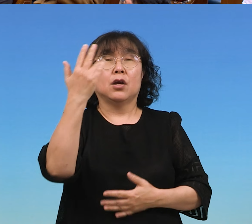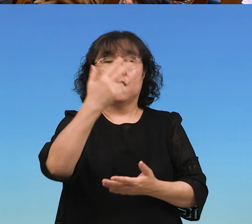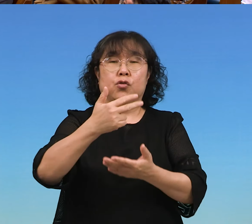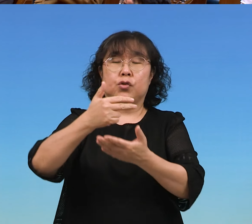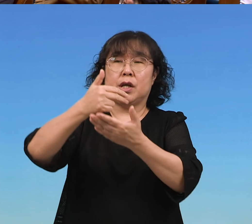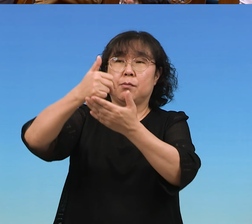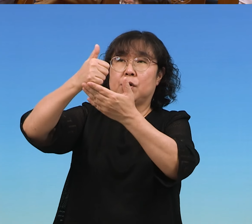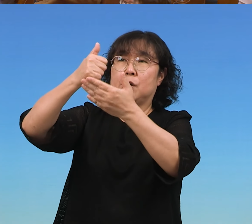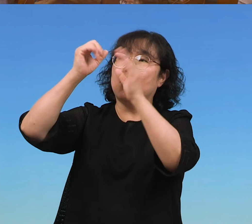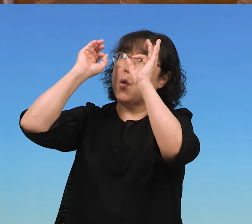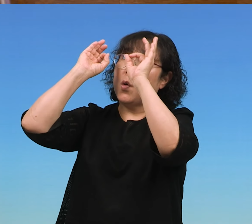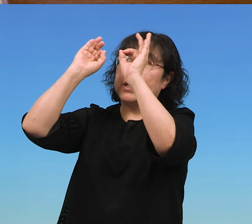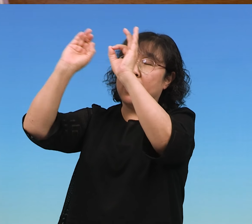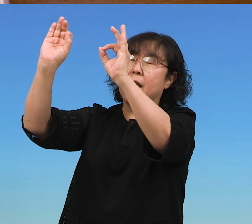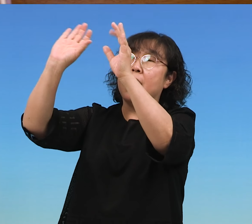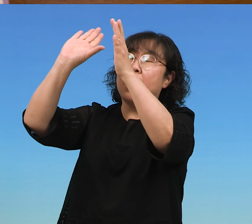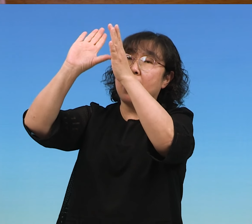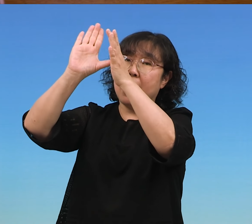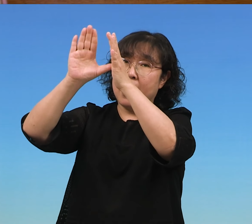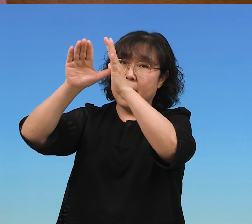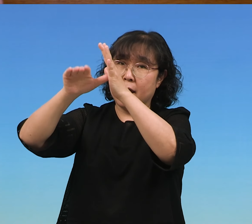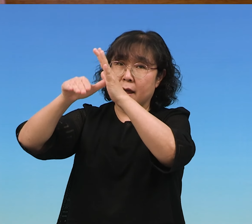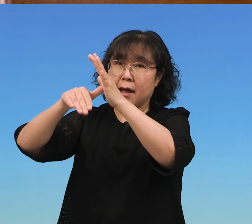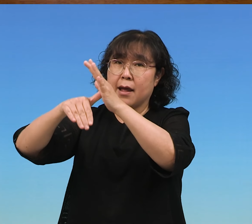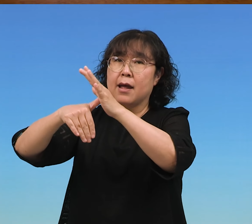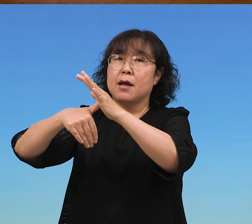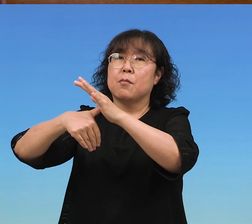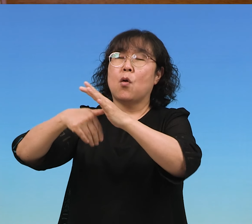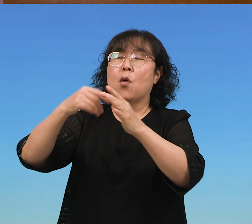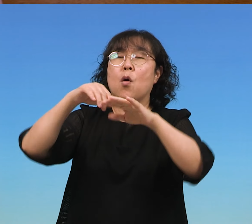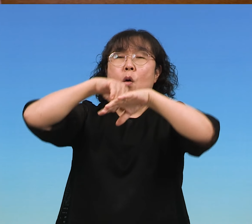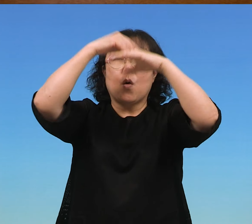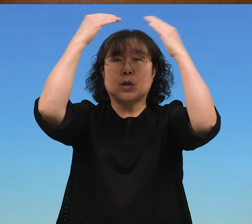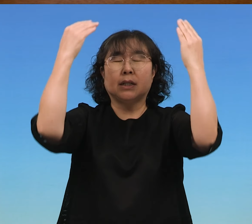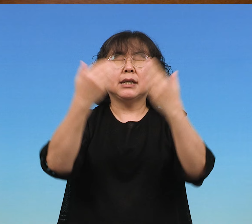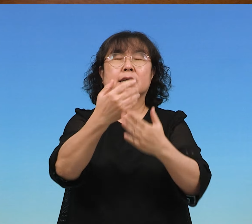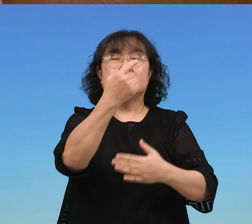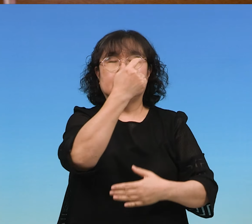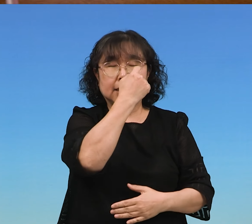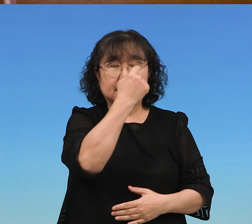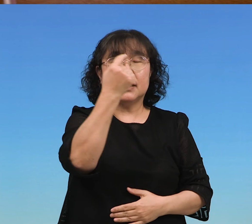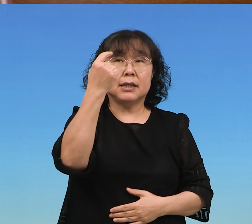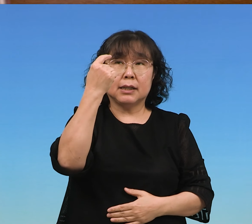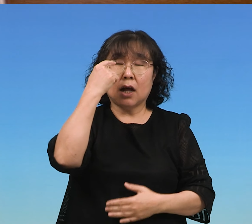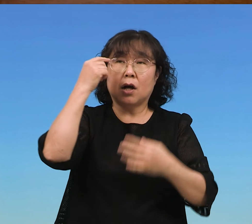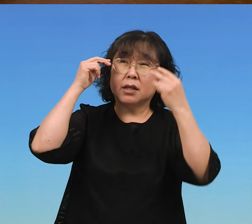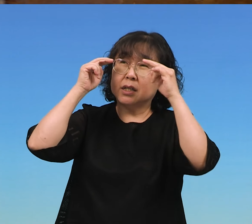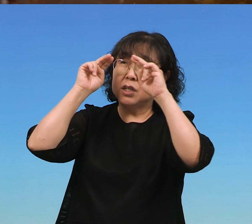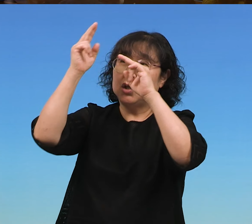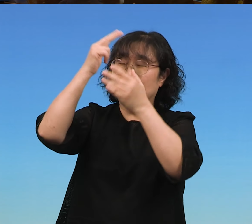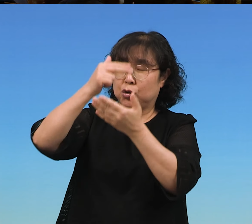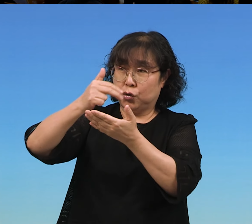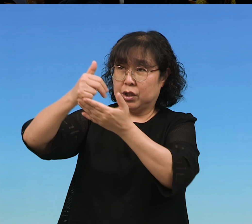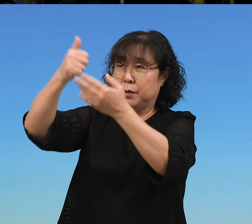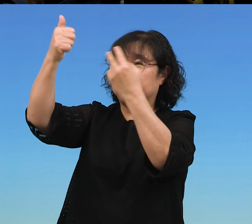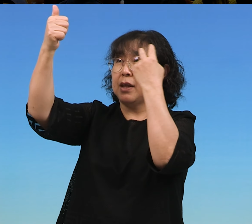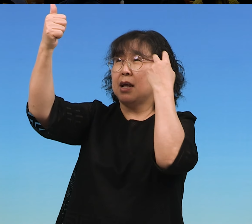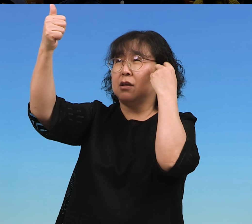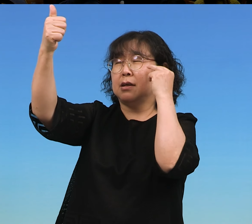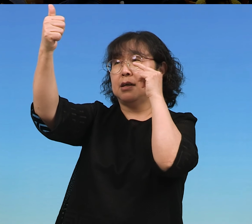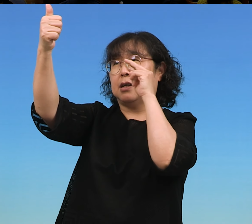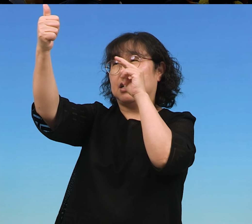언제 주님을 볼 때 여러분 힘있게 한번 선포하기 원합니다. 모든 시선을